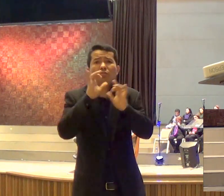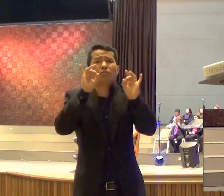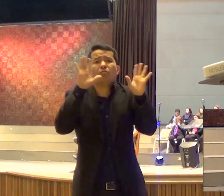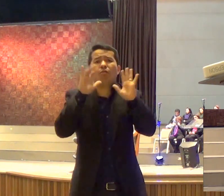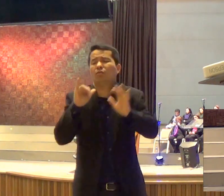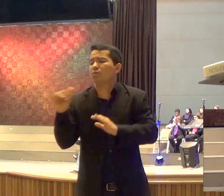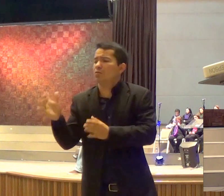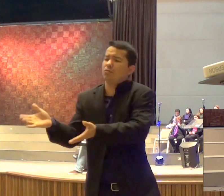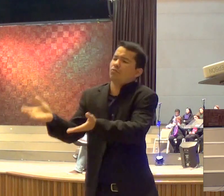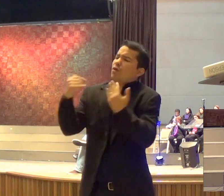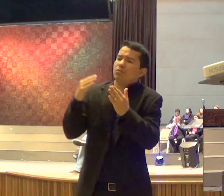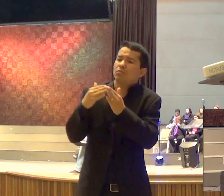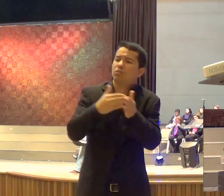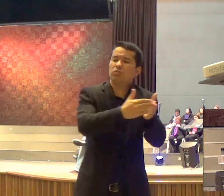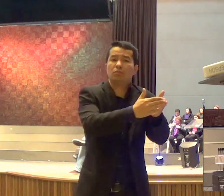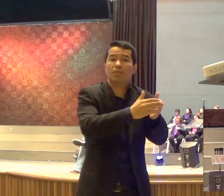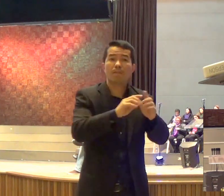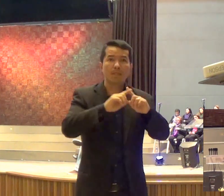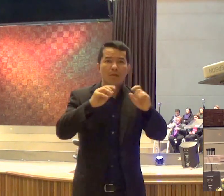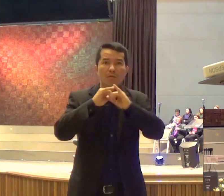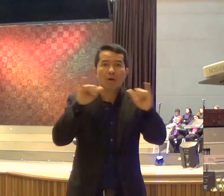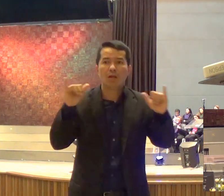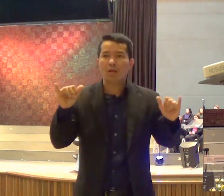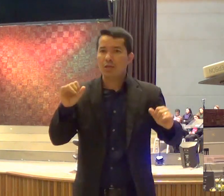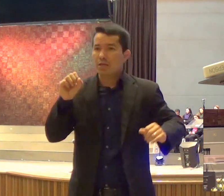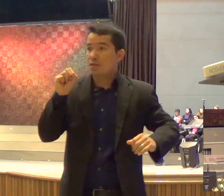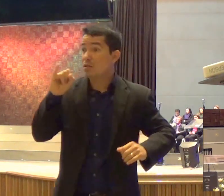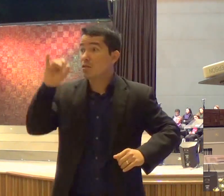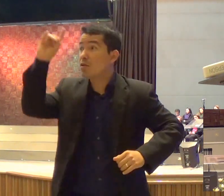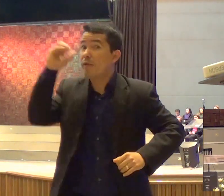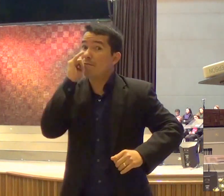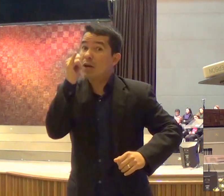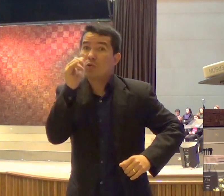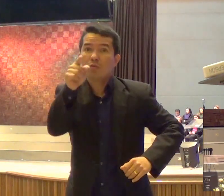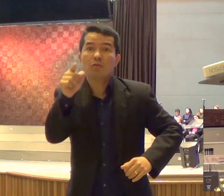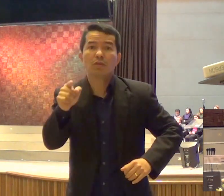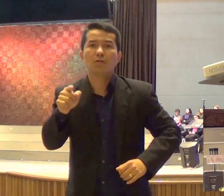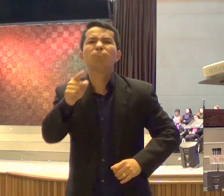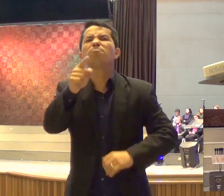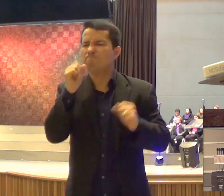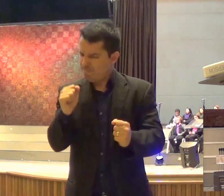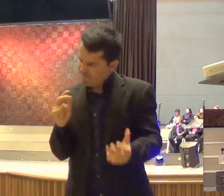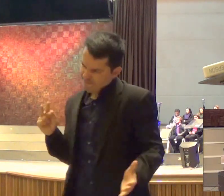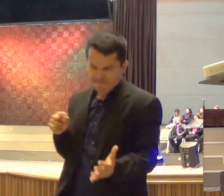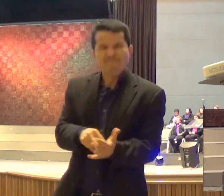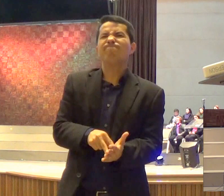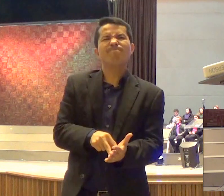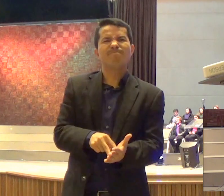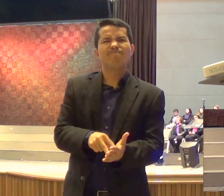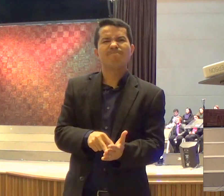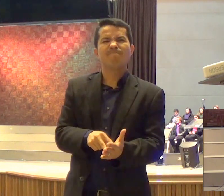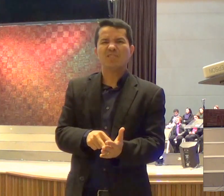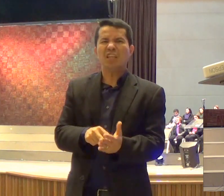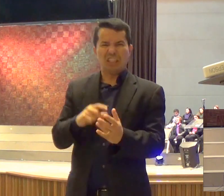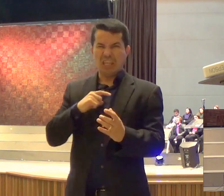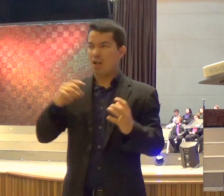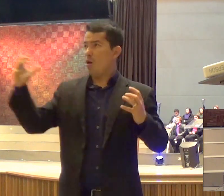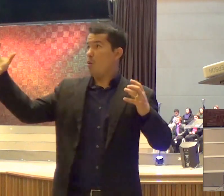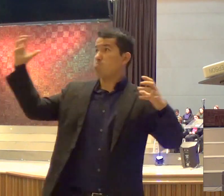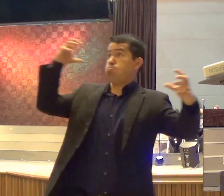e eu quero dizer para você que quando o senhor diz vamos para o outro lado pode se levantar o que for